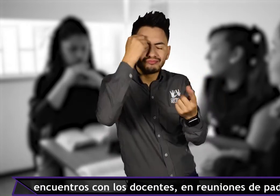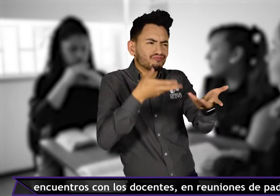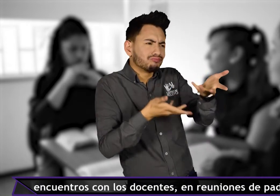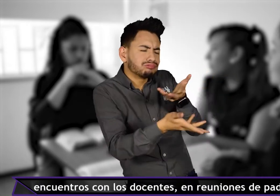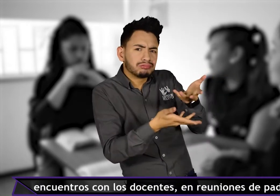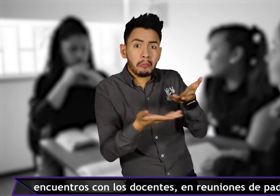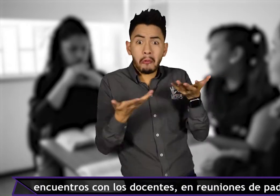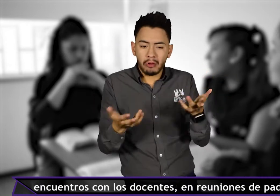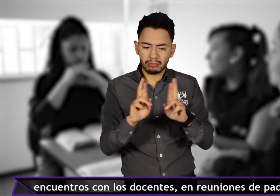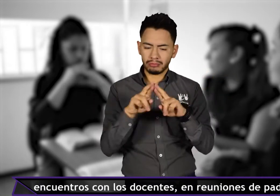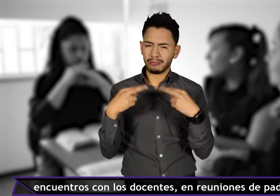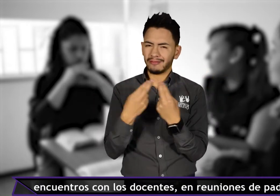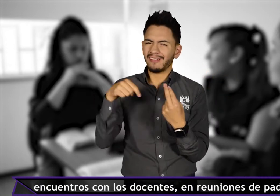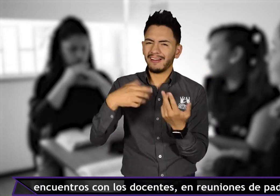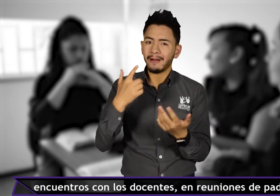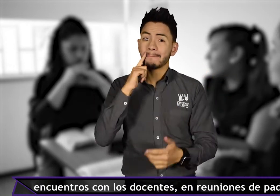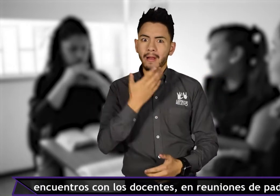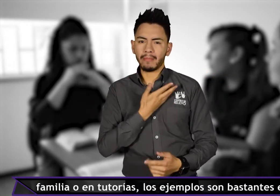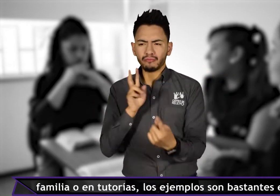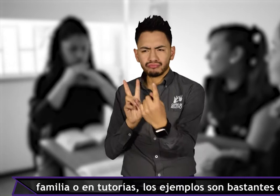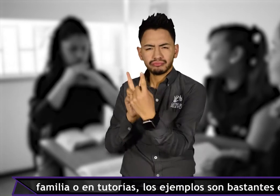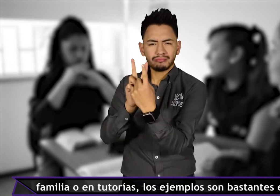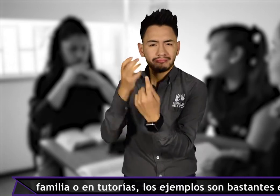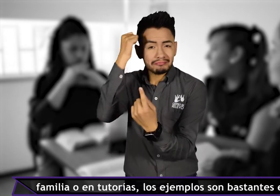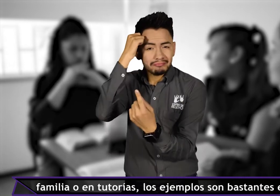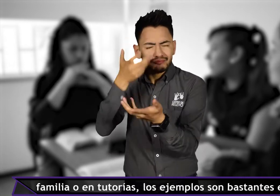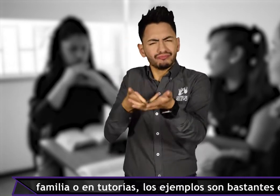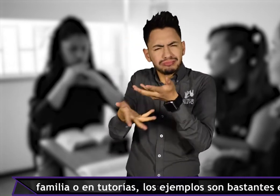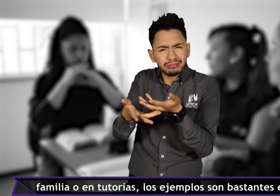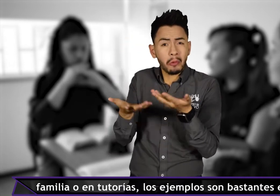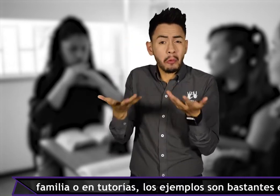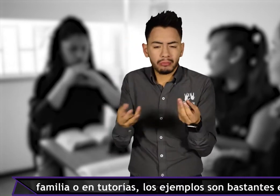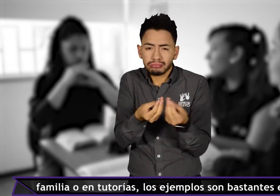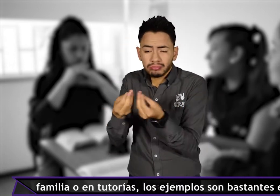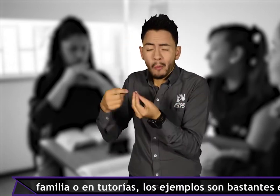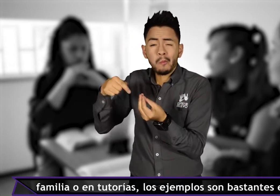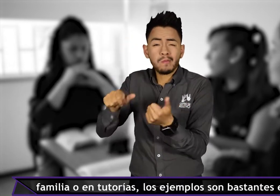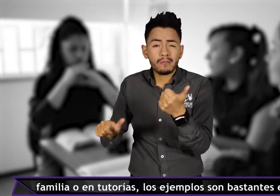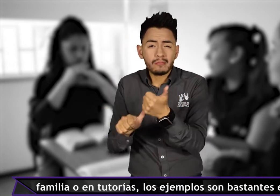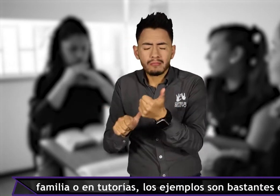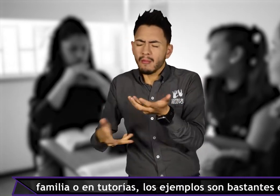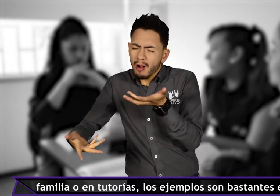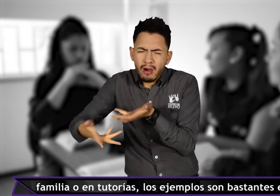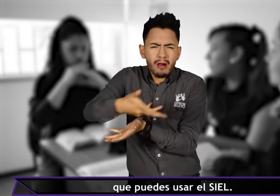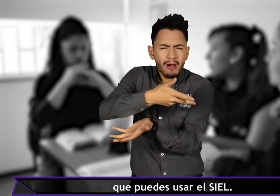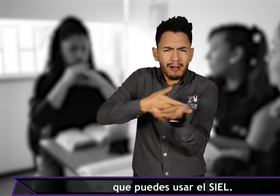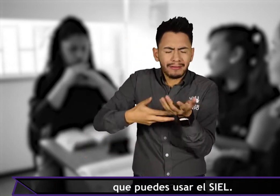Existen otras. Por ejemplo, para encuentros con los docentes, en reuniones de padres de familia o en tutorías. Los